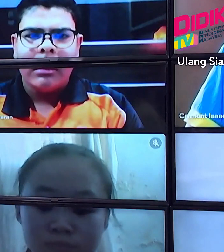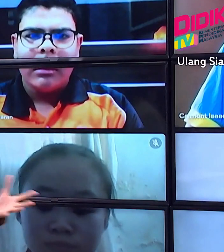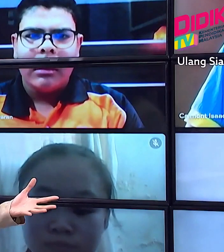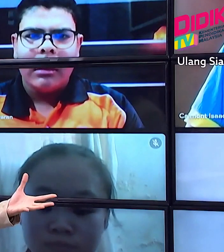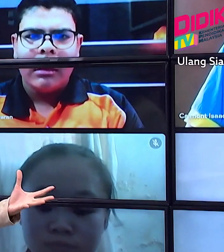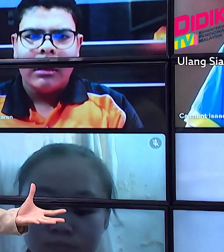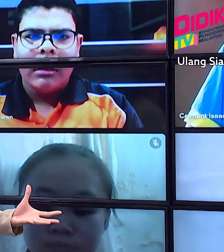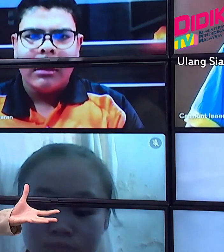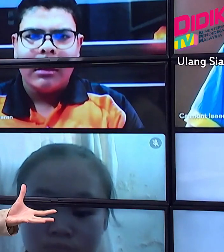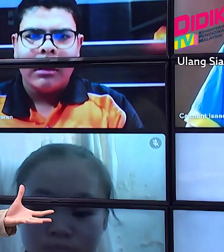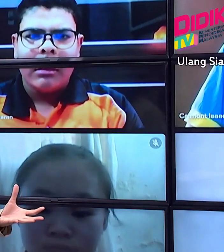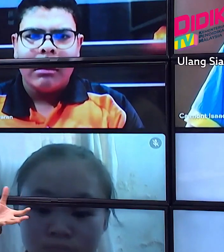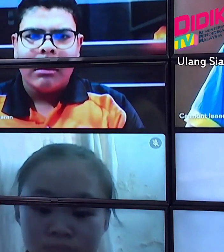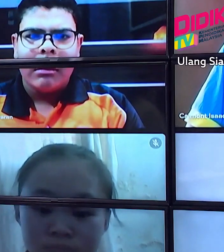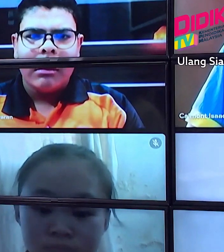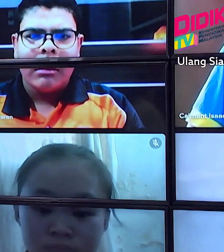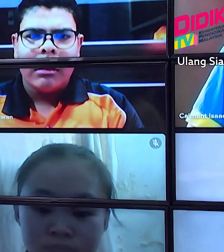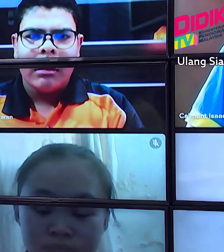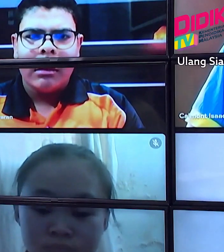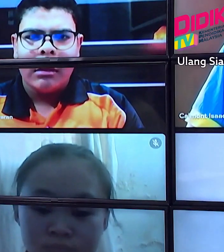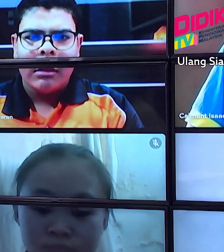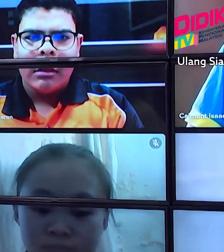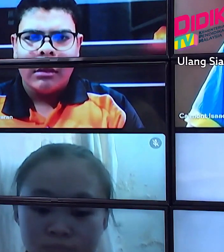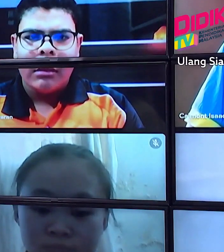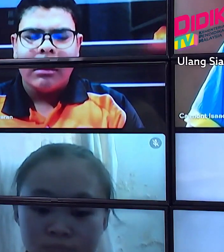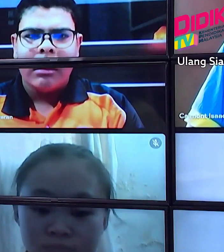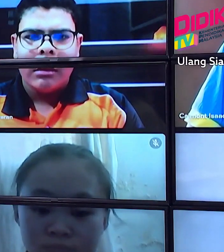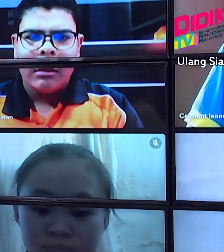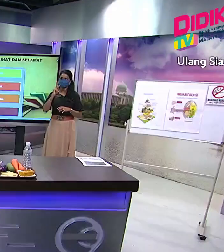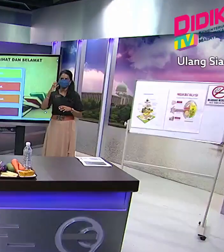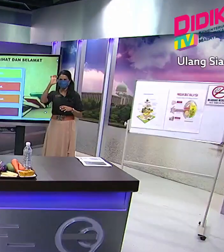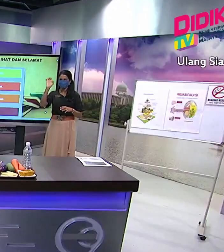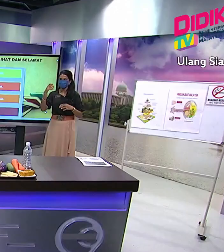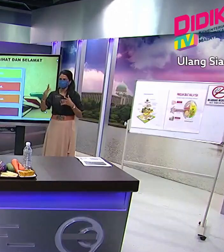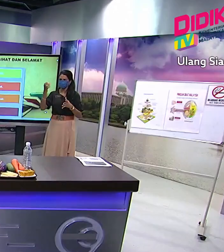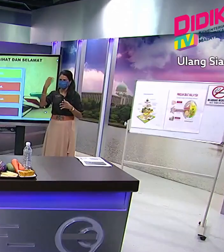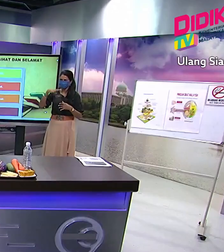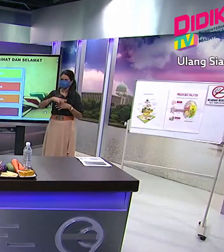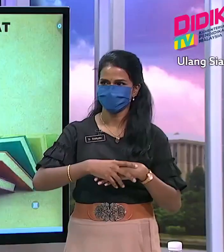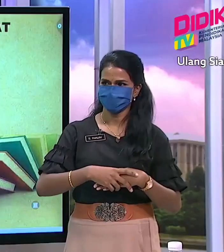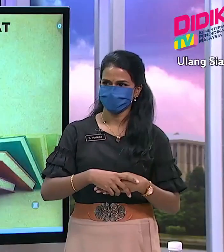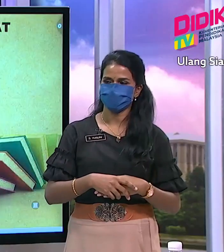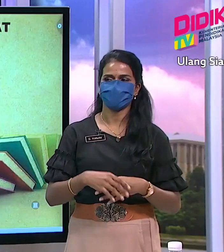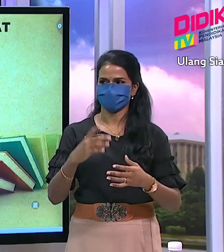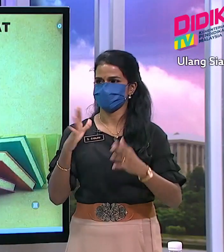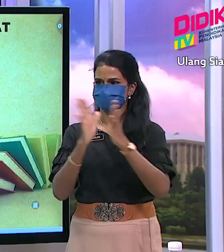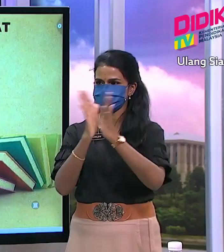Bergaduh dengan rakan-rakan. Gaduh dengan rakan-rakan. Banyak juga kakak Ellie sudah bagi tahu.